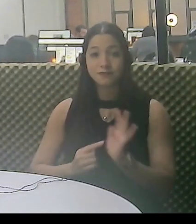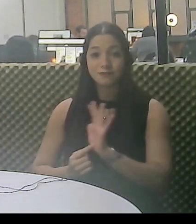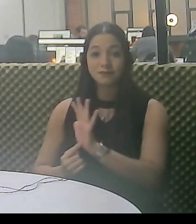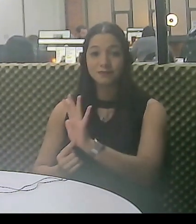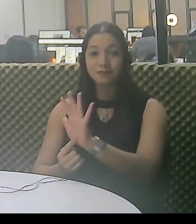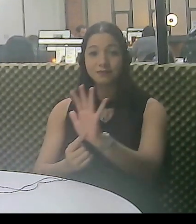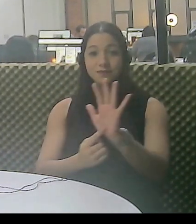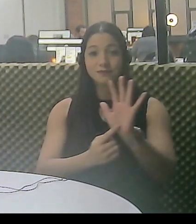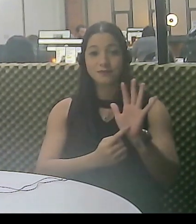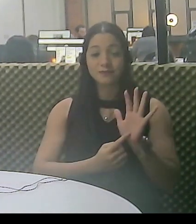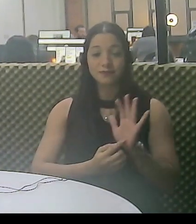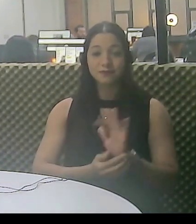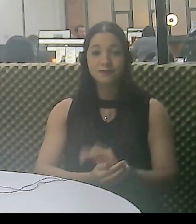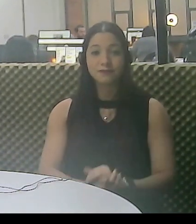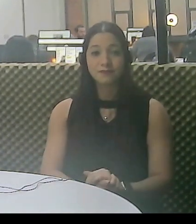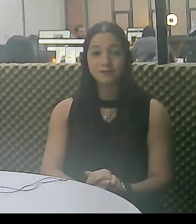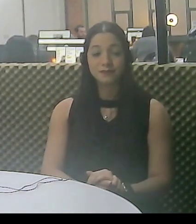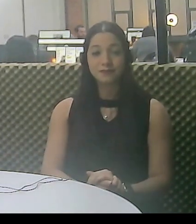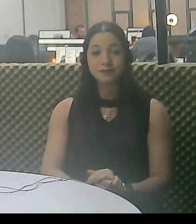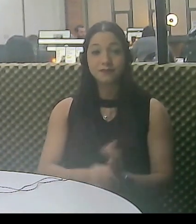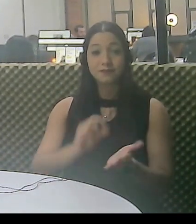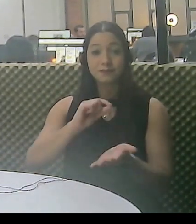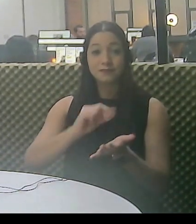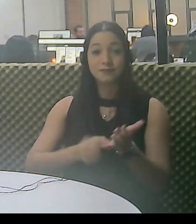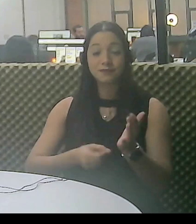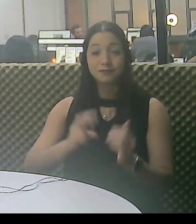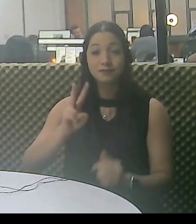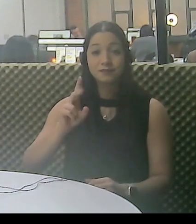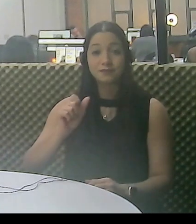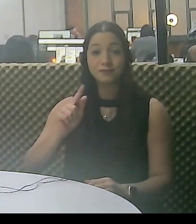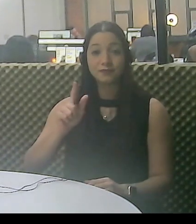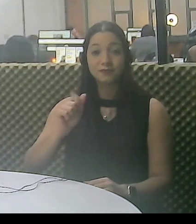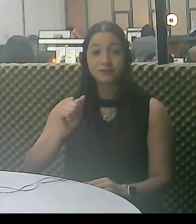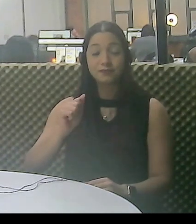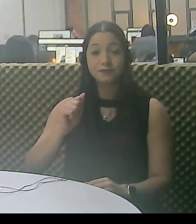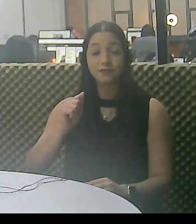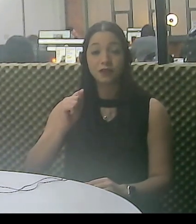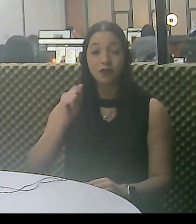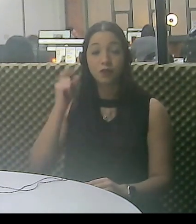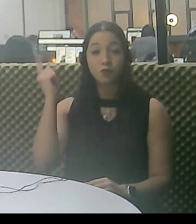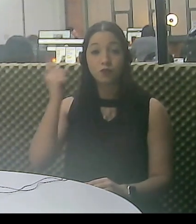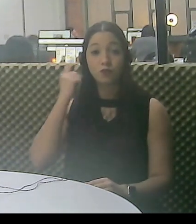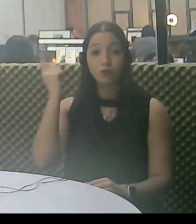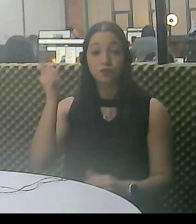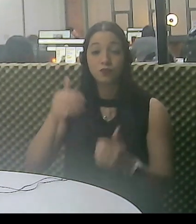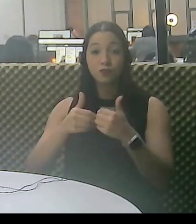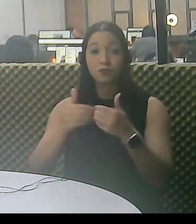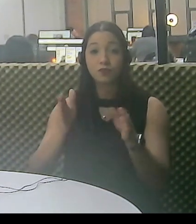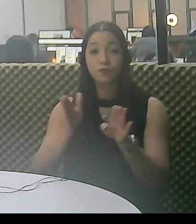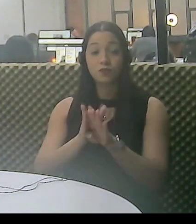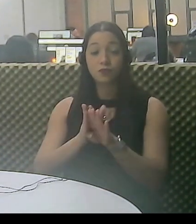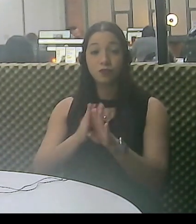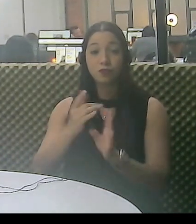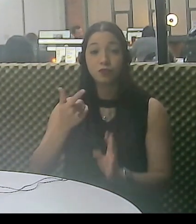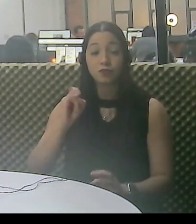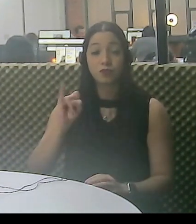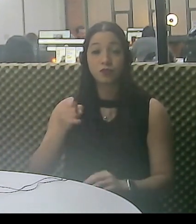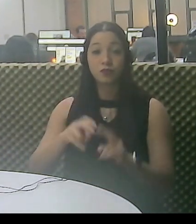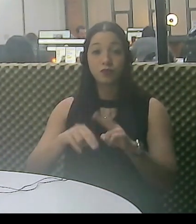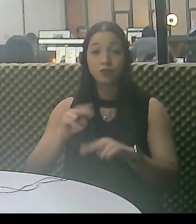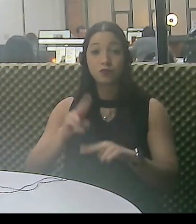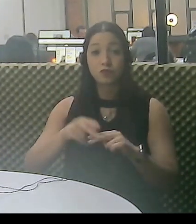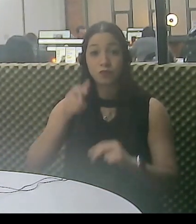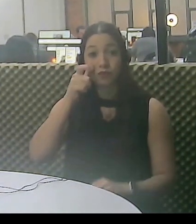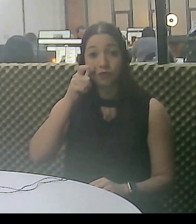Destaque nacional. Inscrições para vagas remanescentes do ambulódromo ficam abertas até 2 de junho.